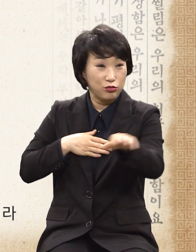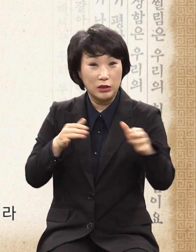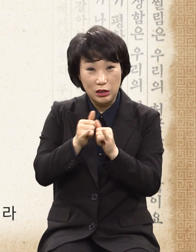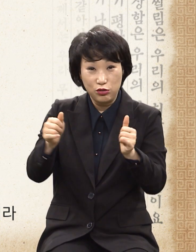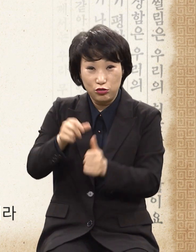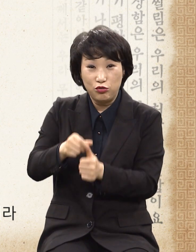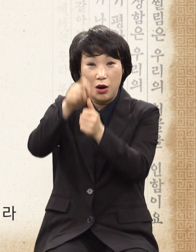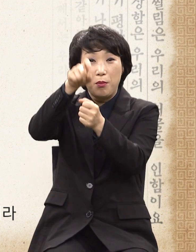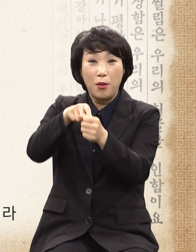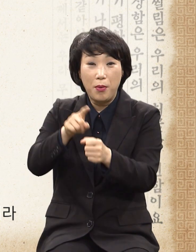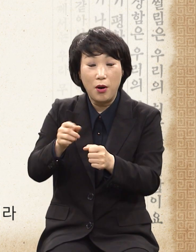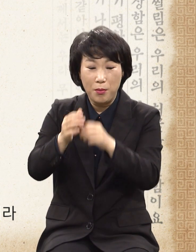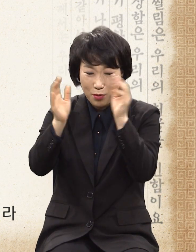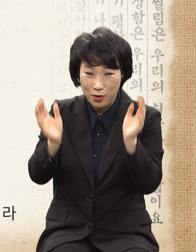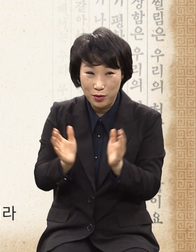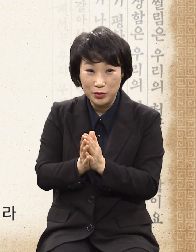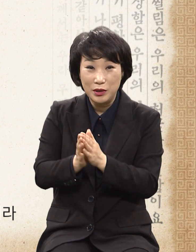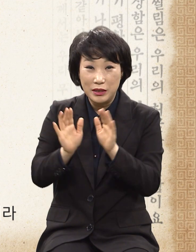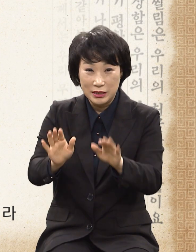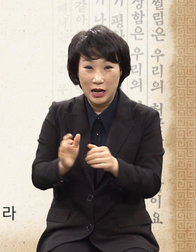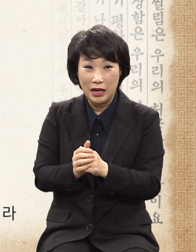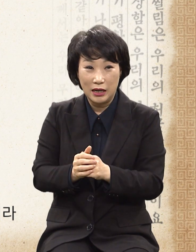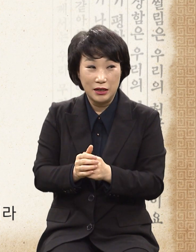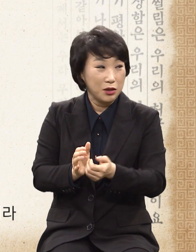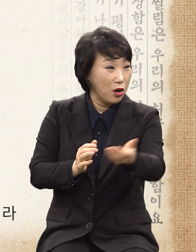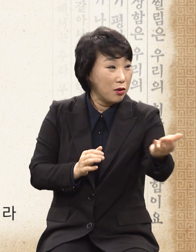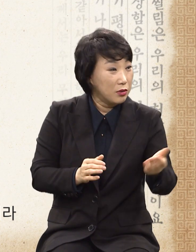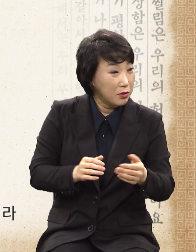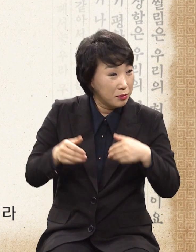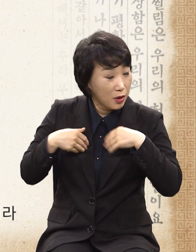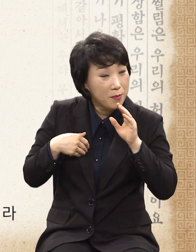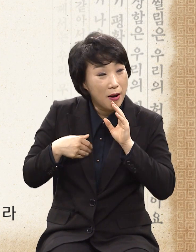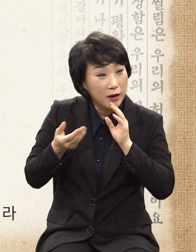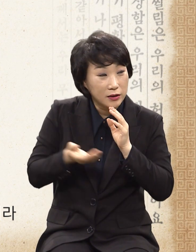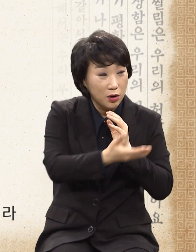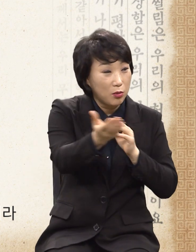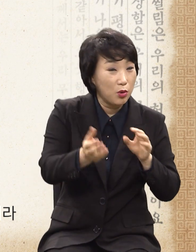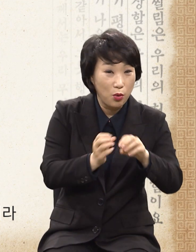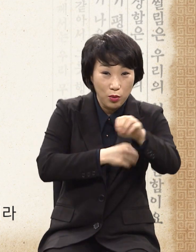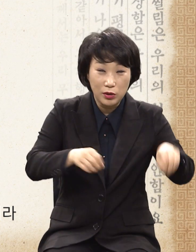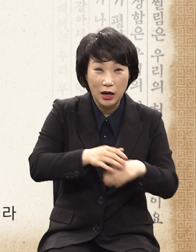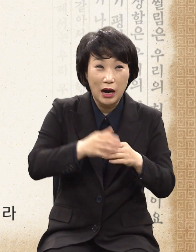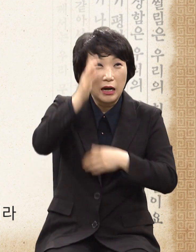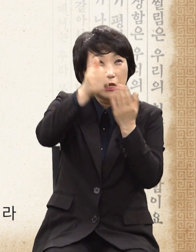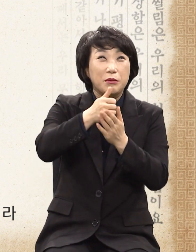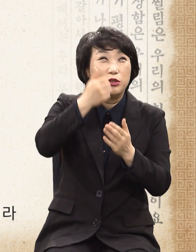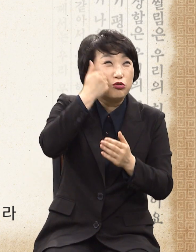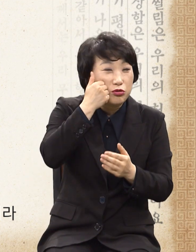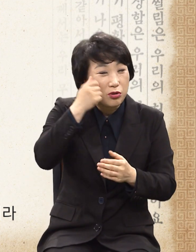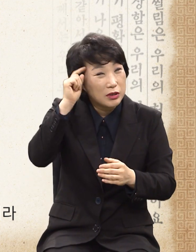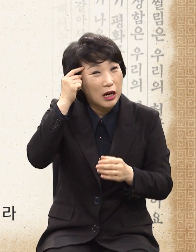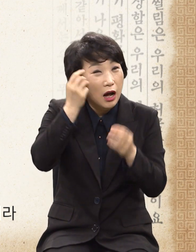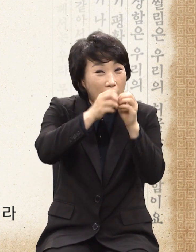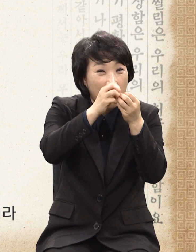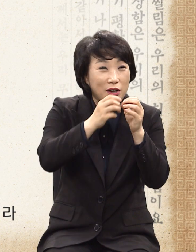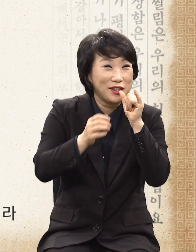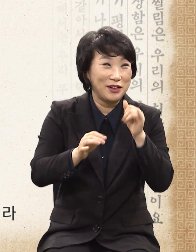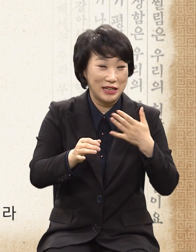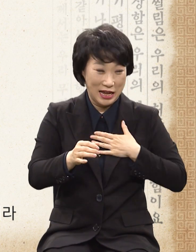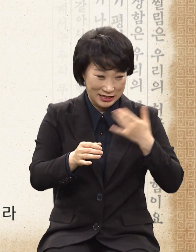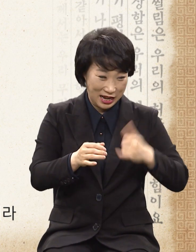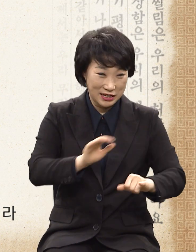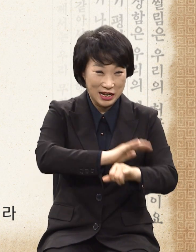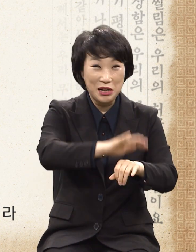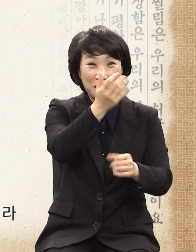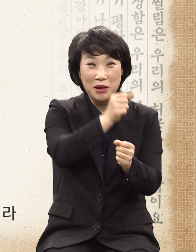구원의 목적은 간 곳 없고 자기 나름대로 하나님을 만들어 나는 내 집에 자식 잘 되게 하시는 우리 하나님,